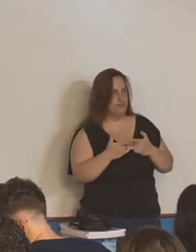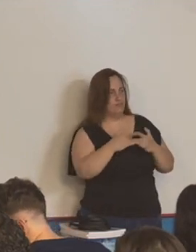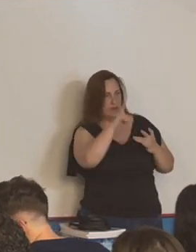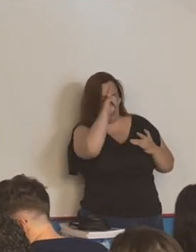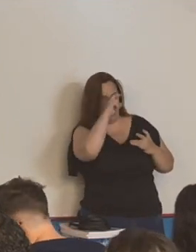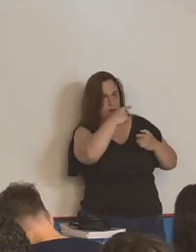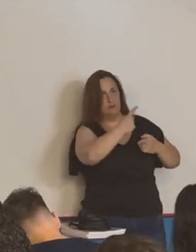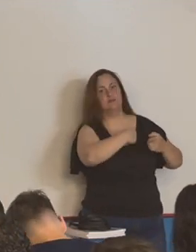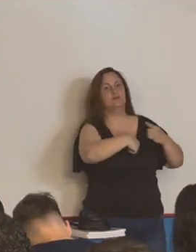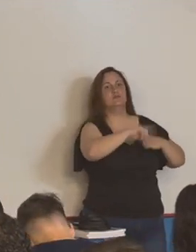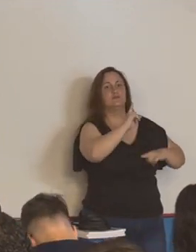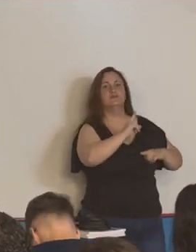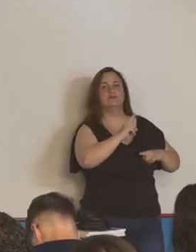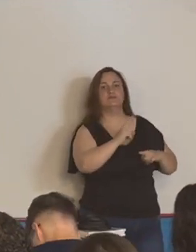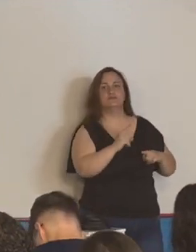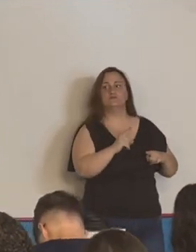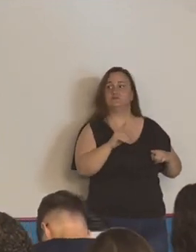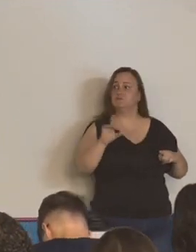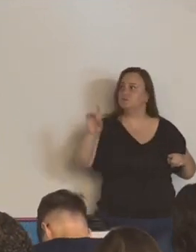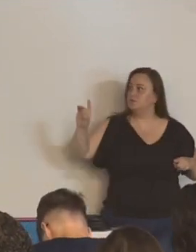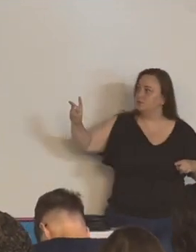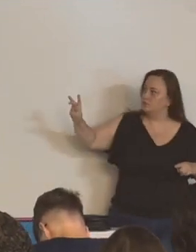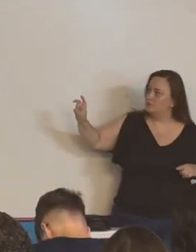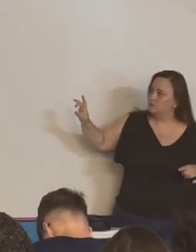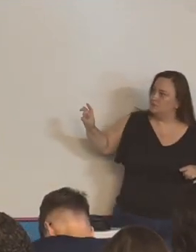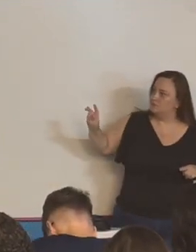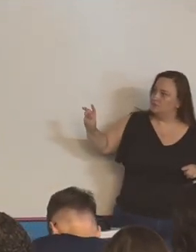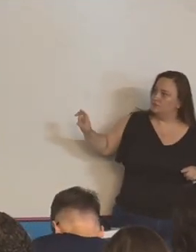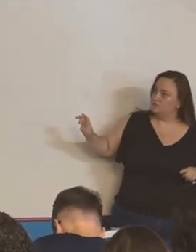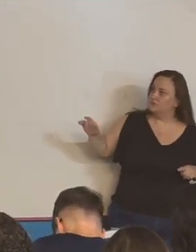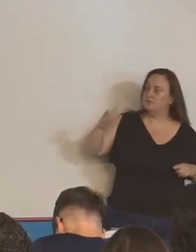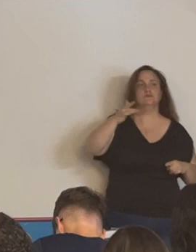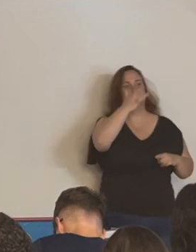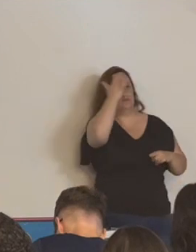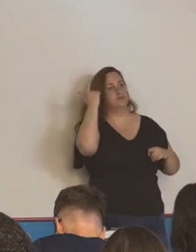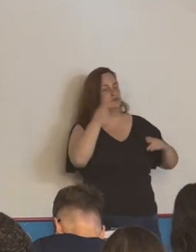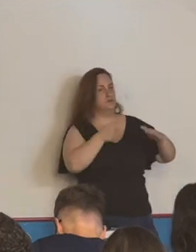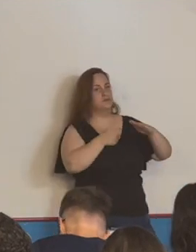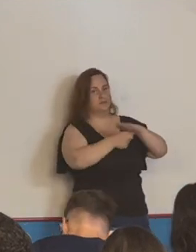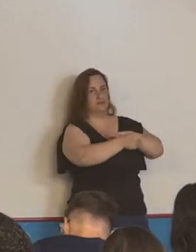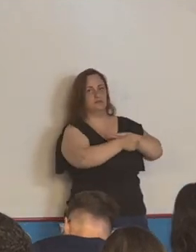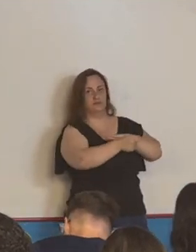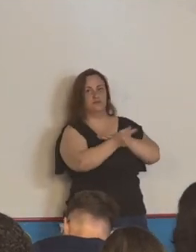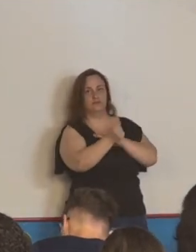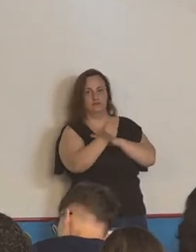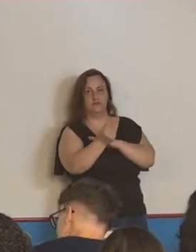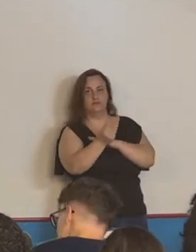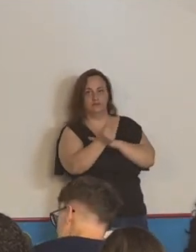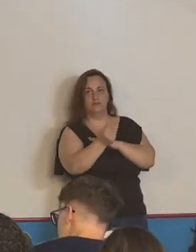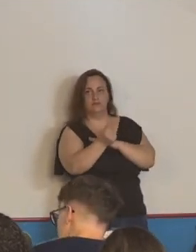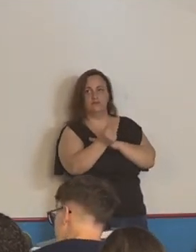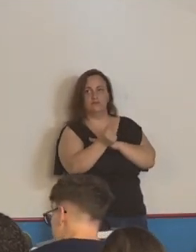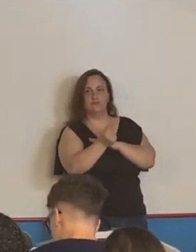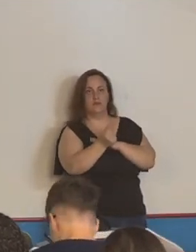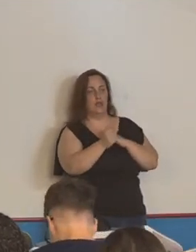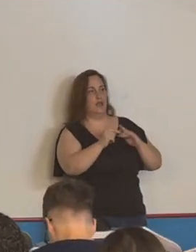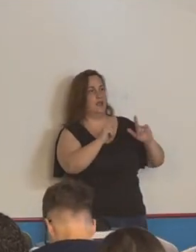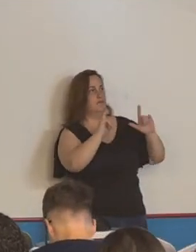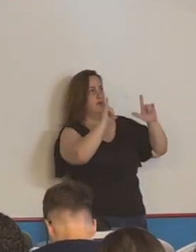Né? E aí eles pegam essas pessoas, que são pessoas, né, da